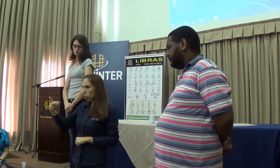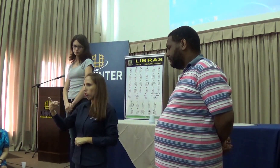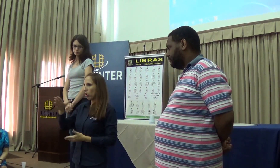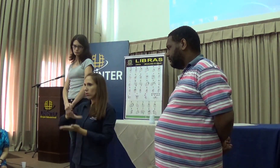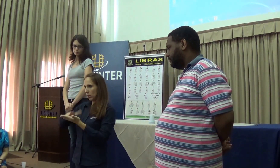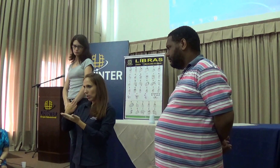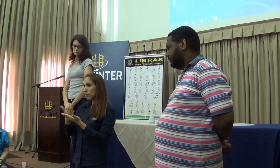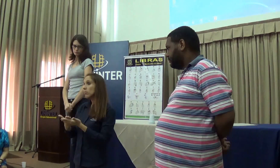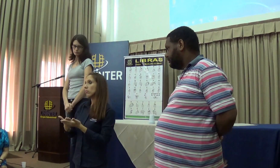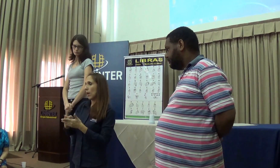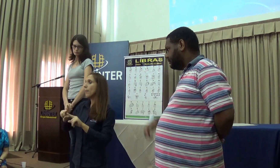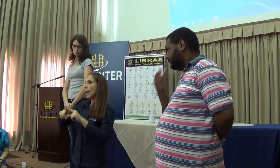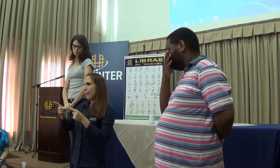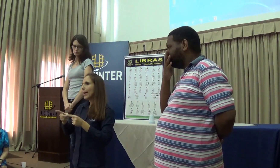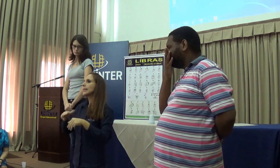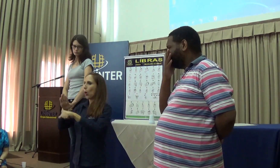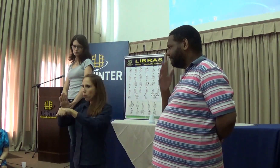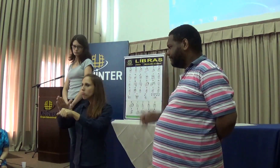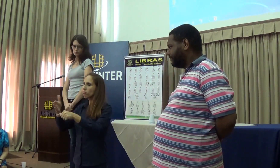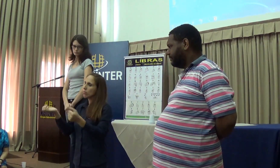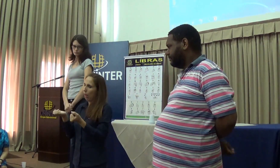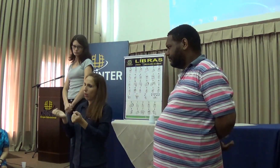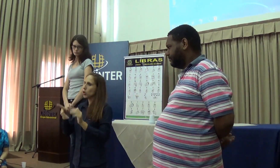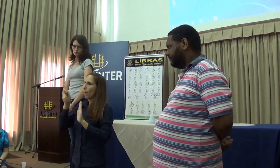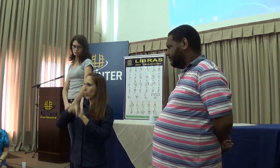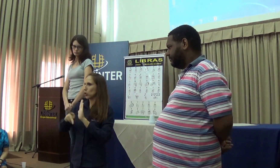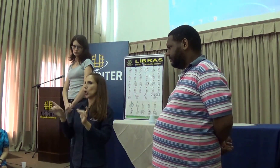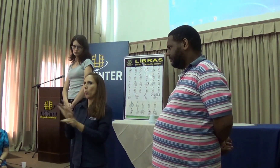projeto para que tenha mais intérpretes.